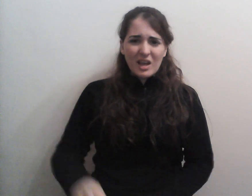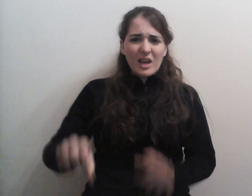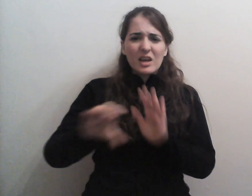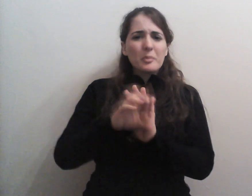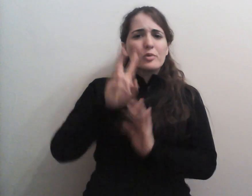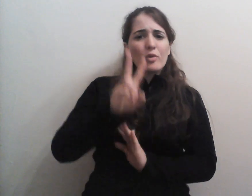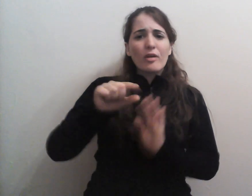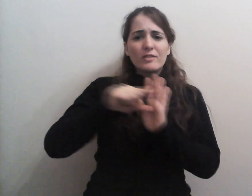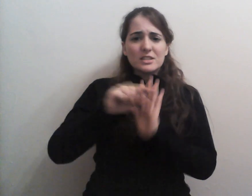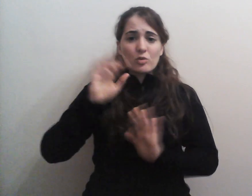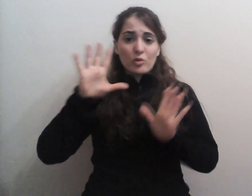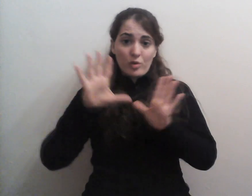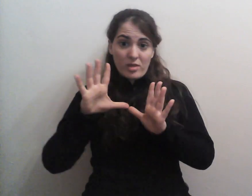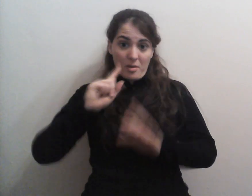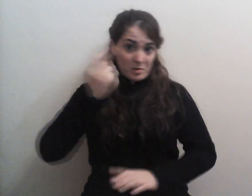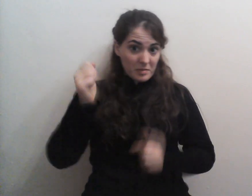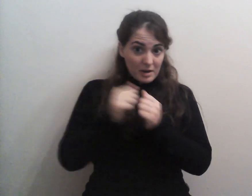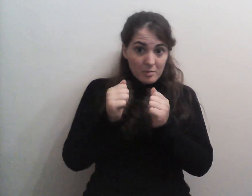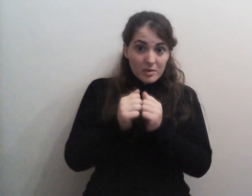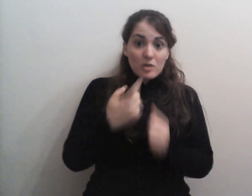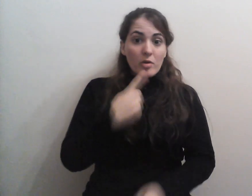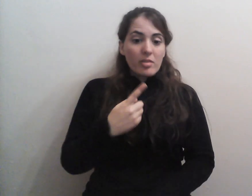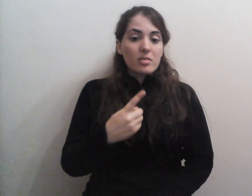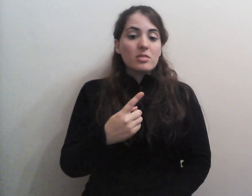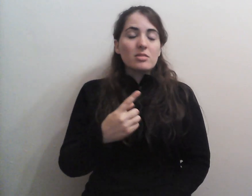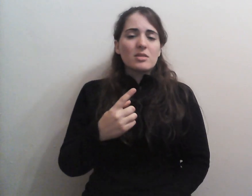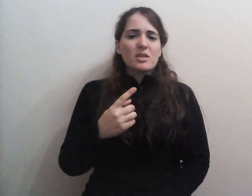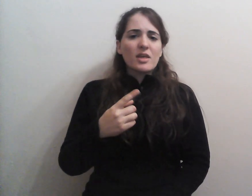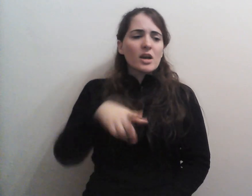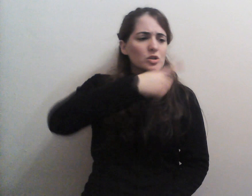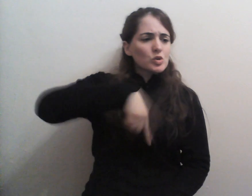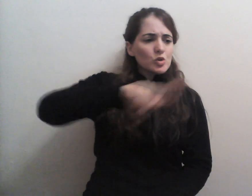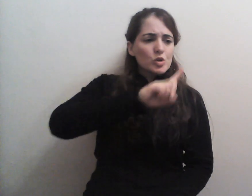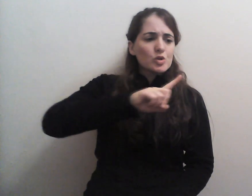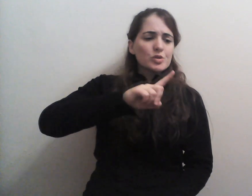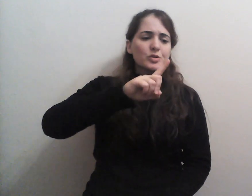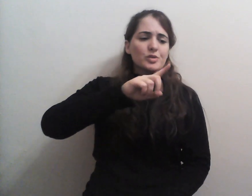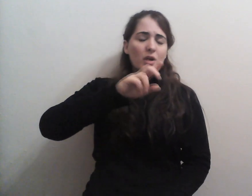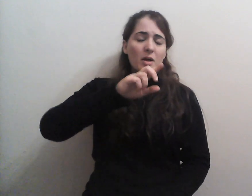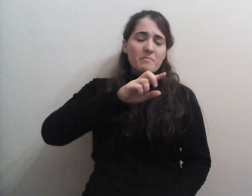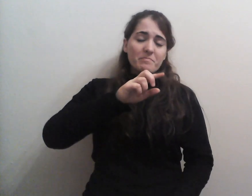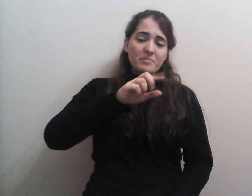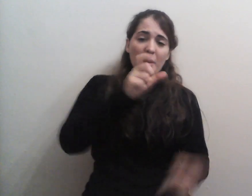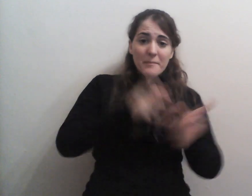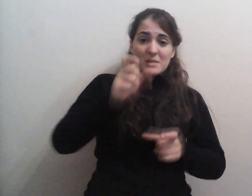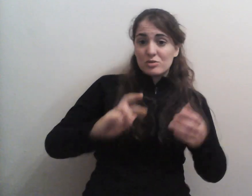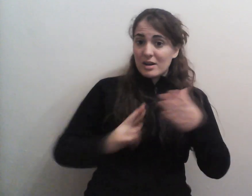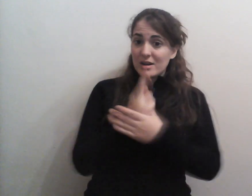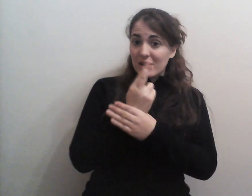2, versículo 10, que nosotros, los renacidos, hemos alcanzado la misericordia de Dios. Y